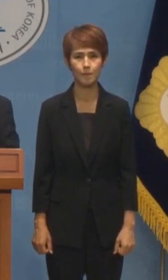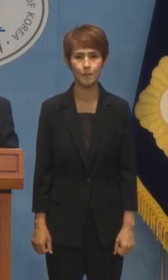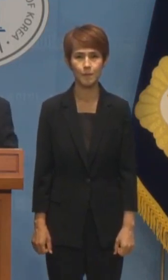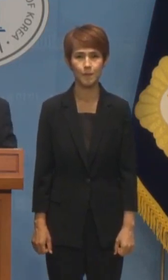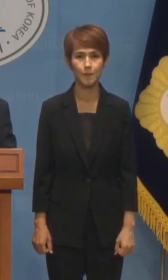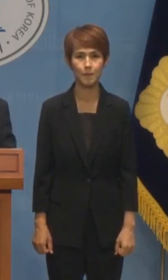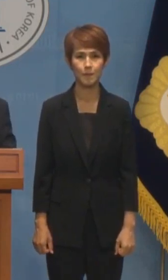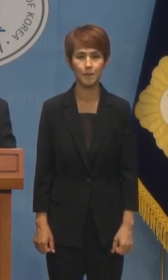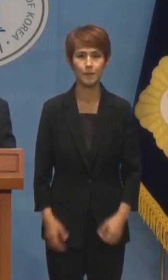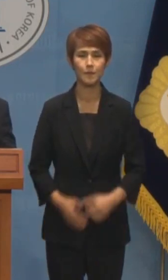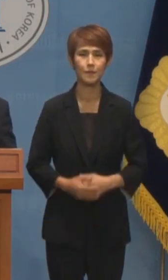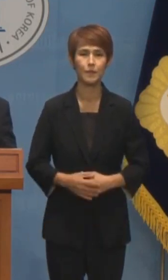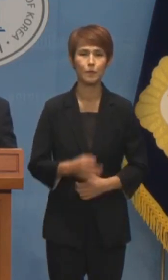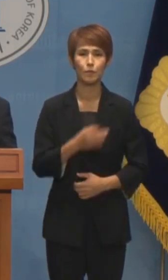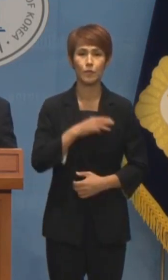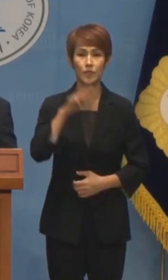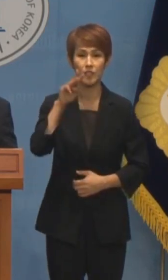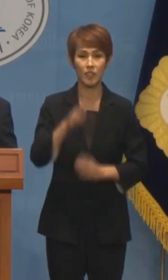네, 부천시 갑